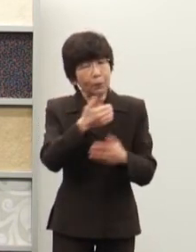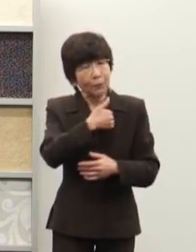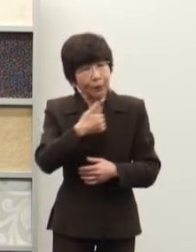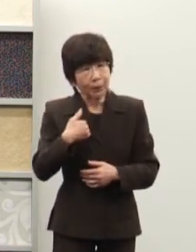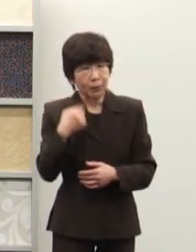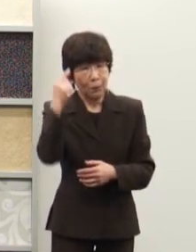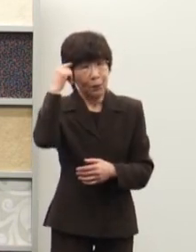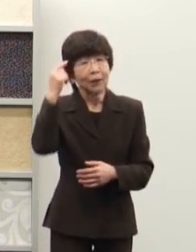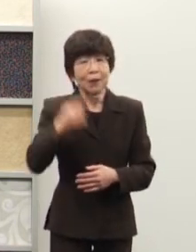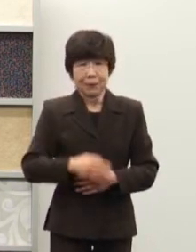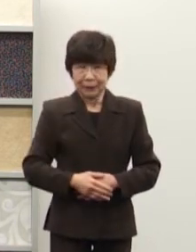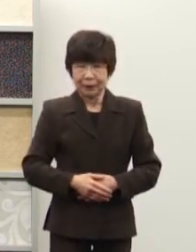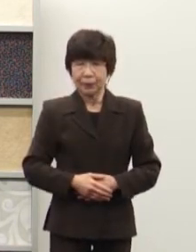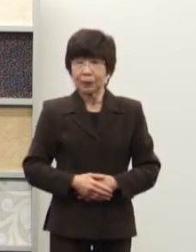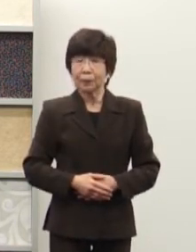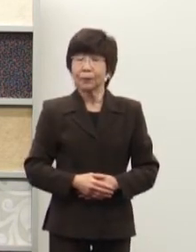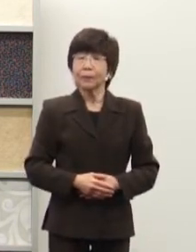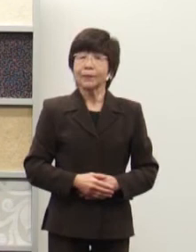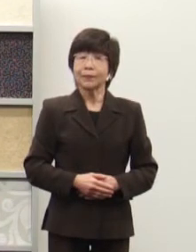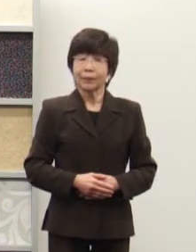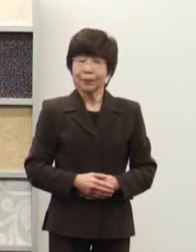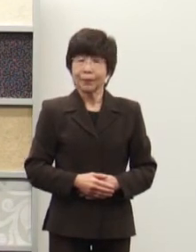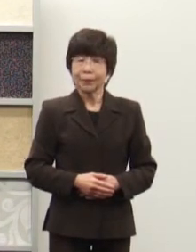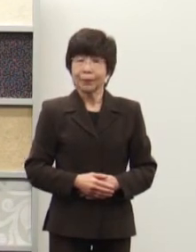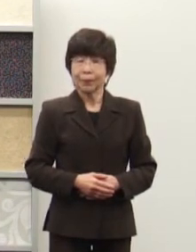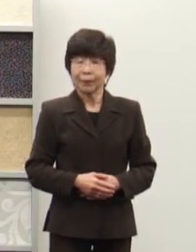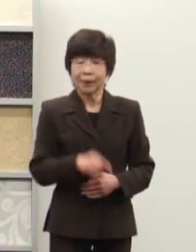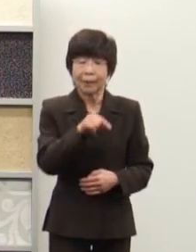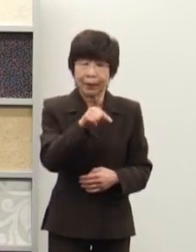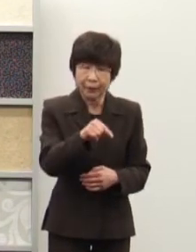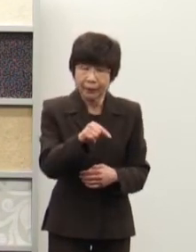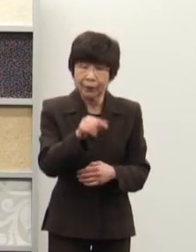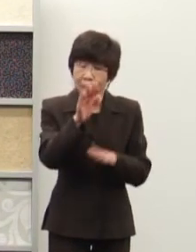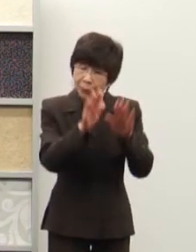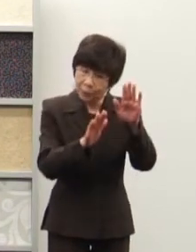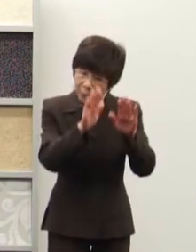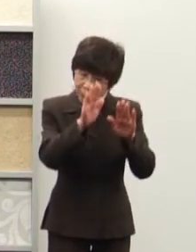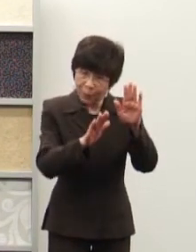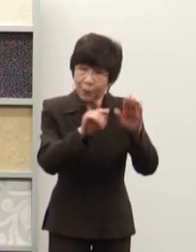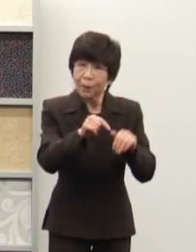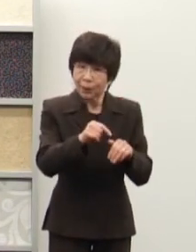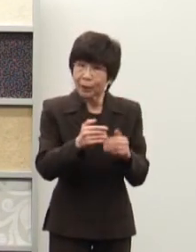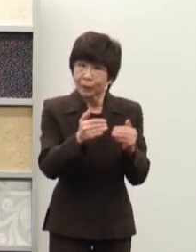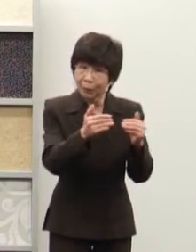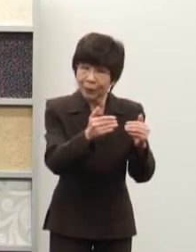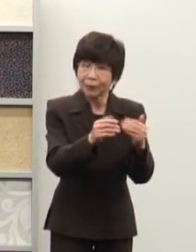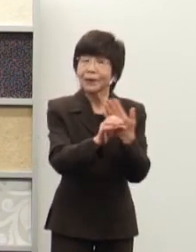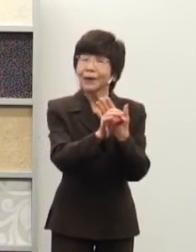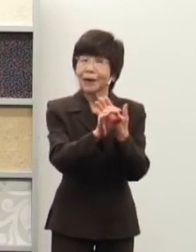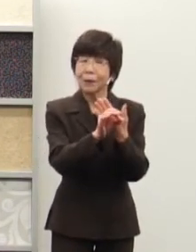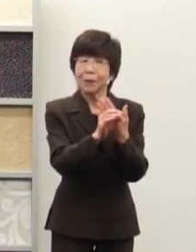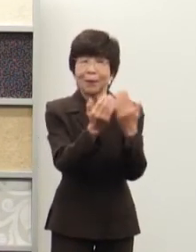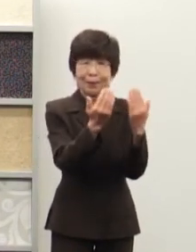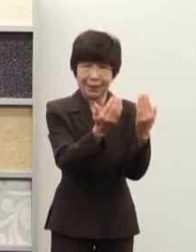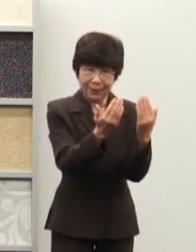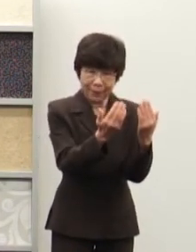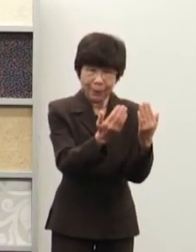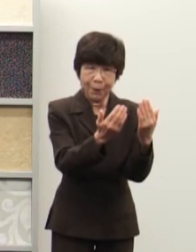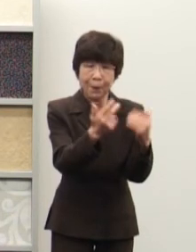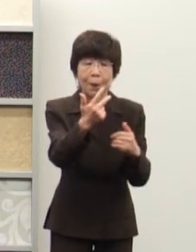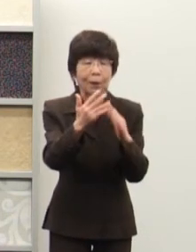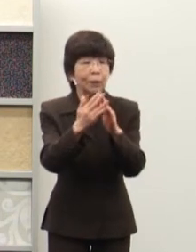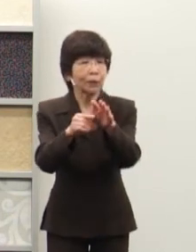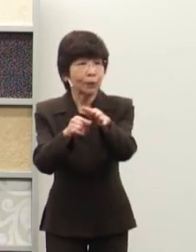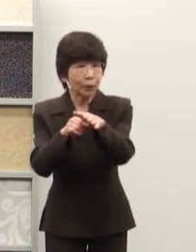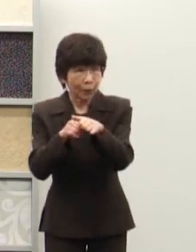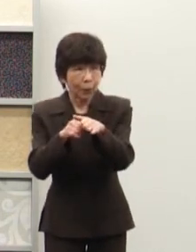と思っています。また、それぞれ実行する中でですね、その各学校ですとか、あるいは市町村ですと